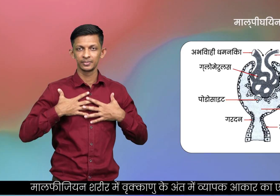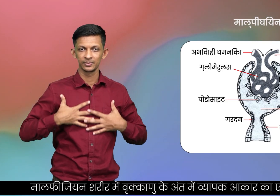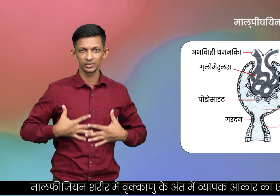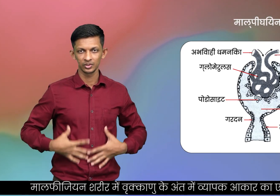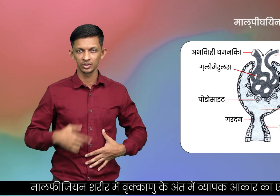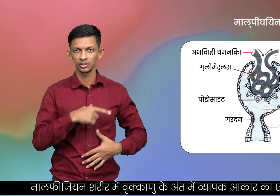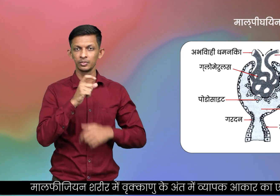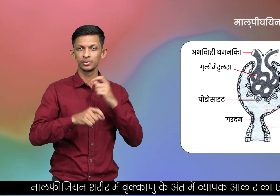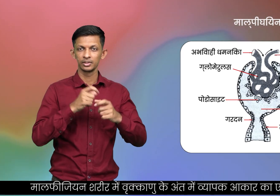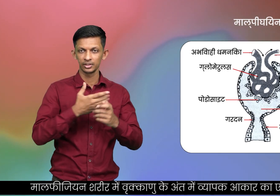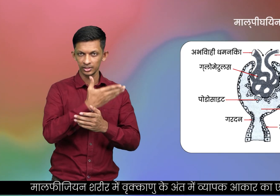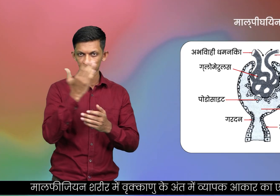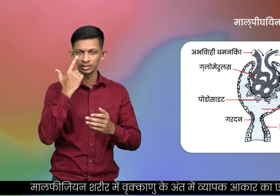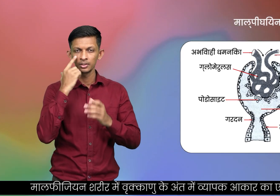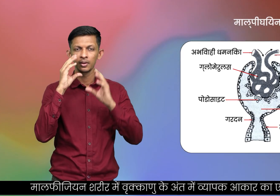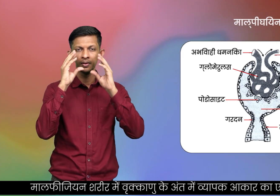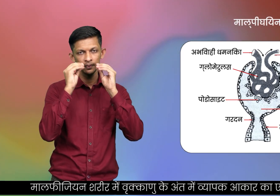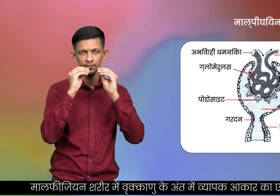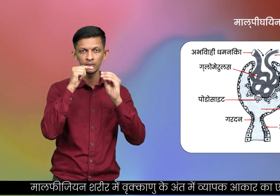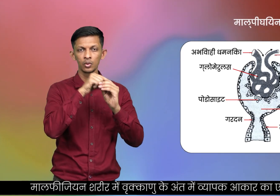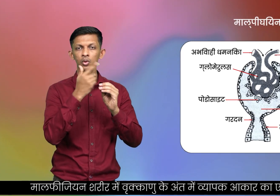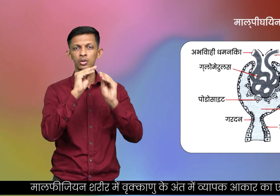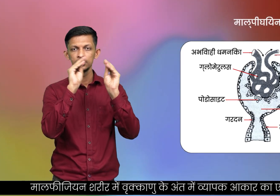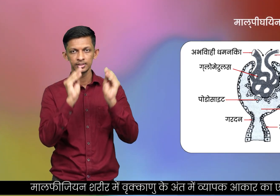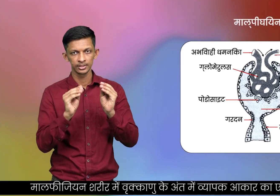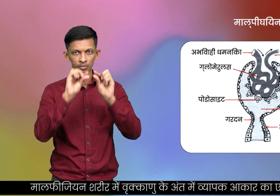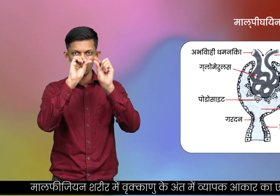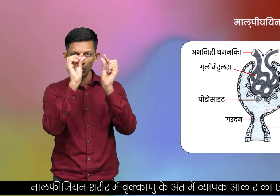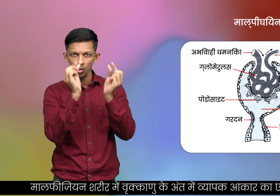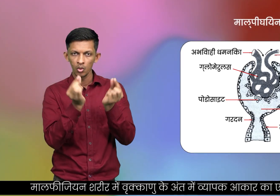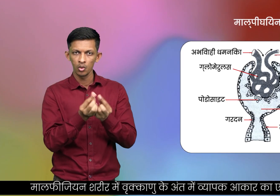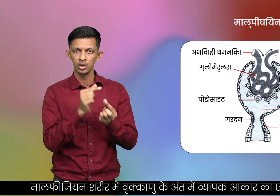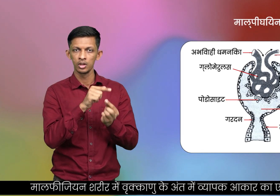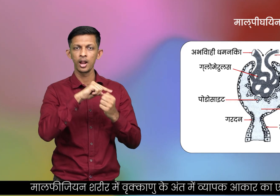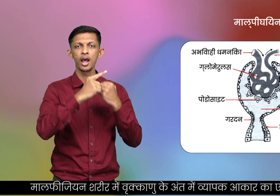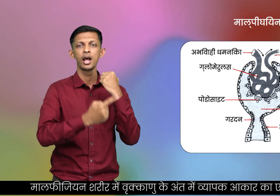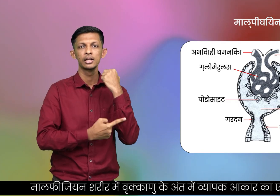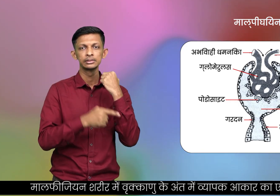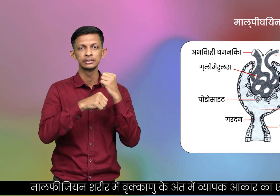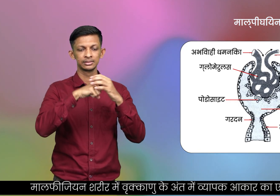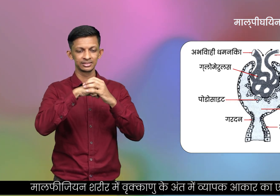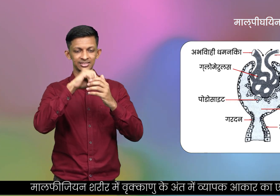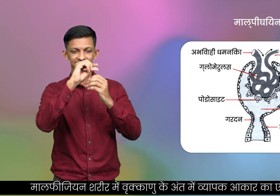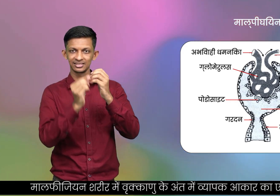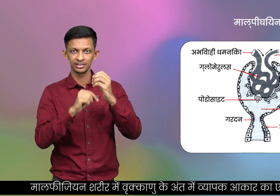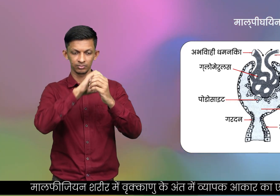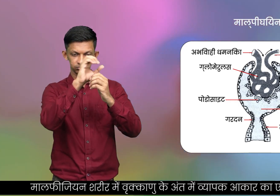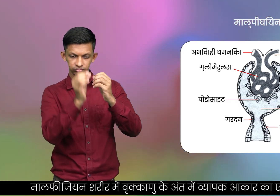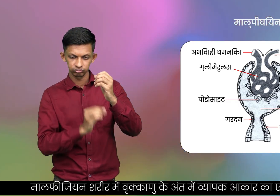मालफिजियन शरीर में वक्काणु के अंत में व्यापक आकार का एक